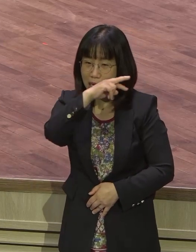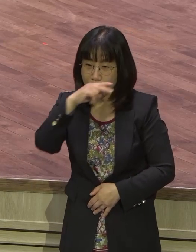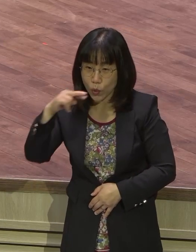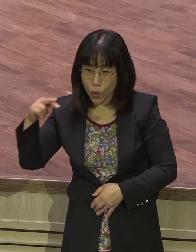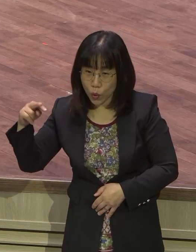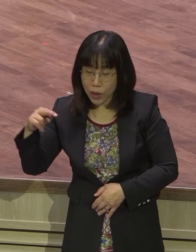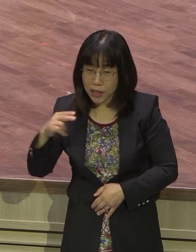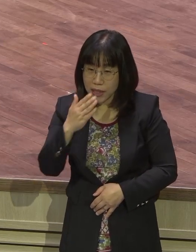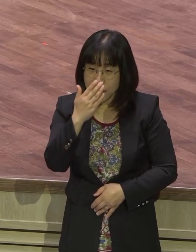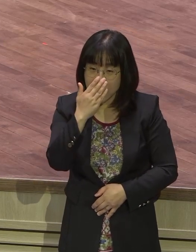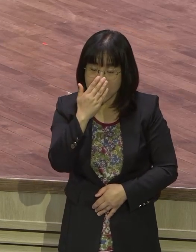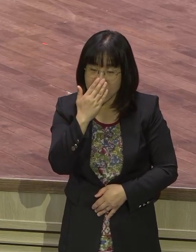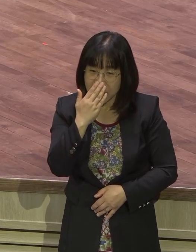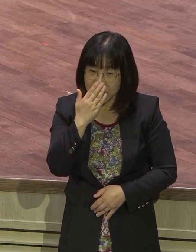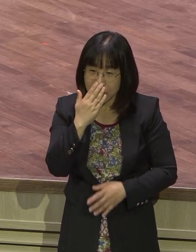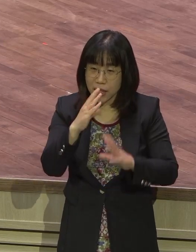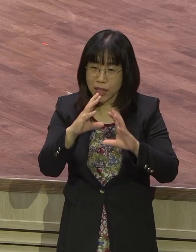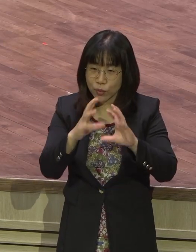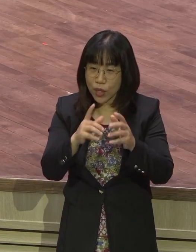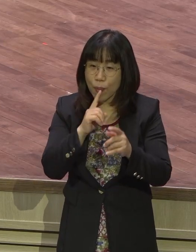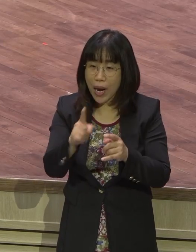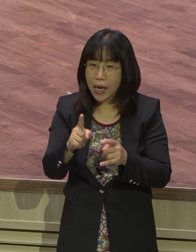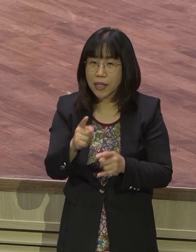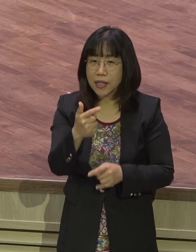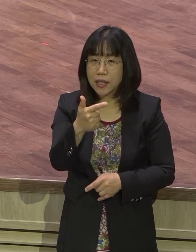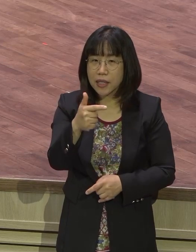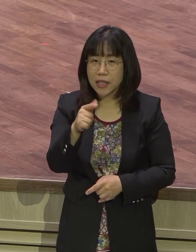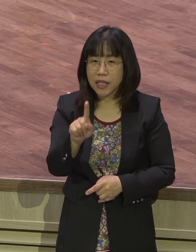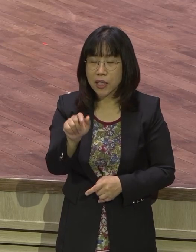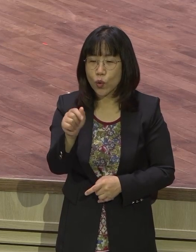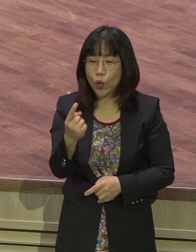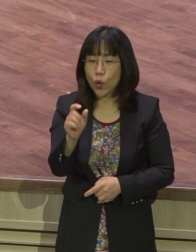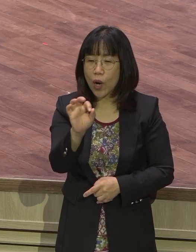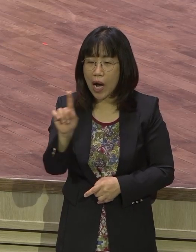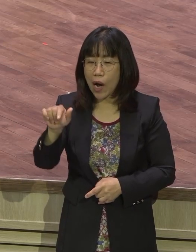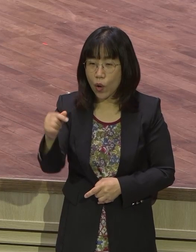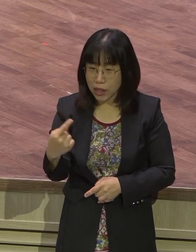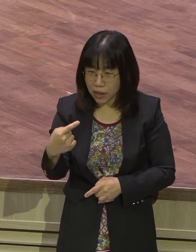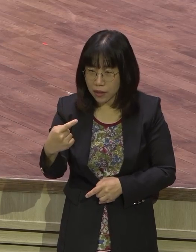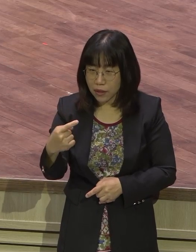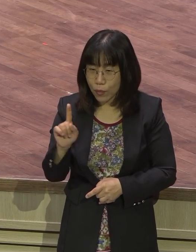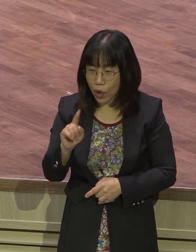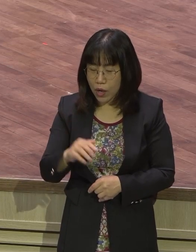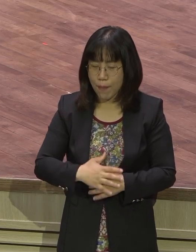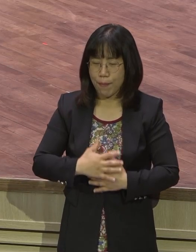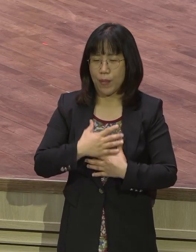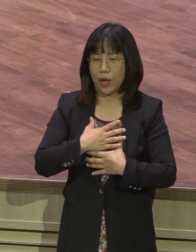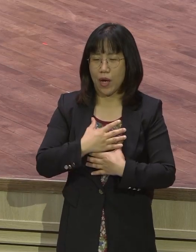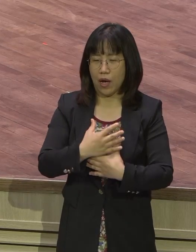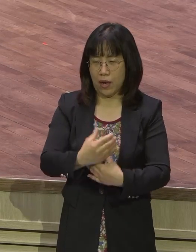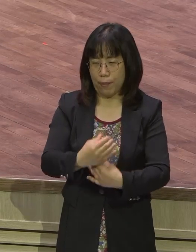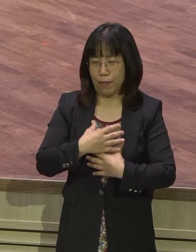니호아허람 니호아허라고 하는데 이 말은요 편안한